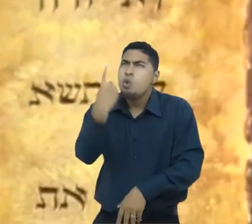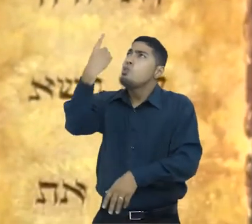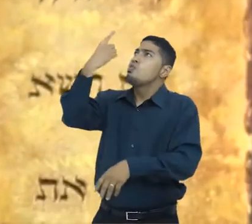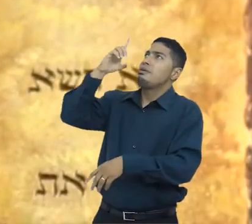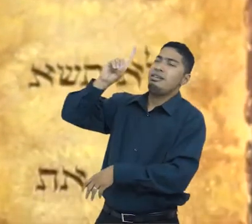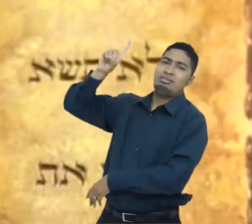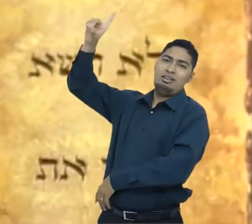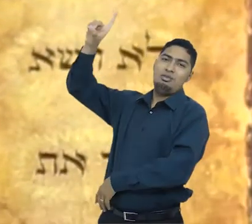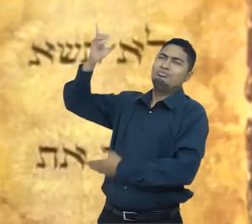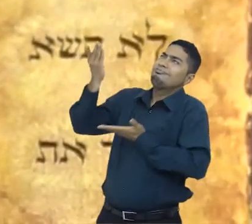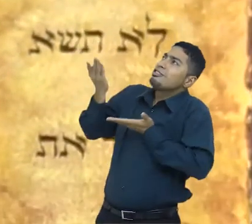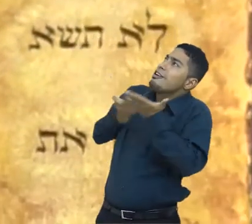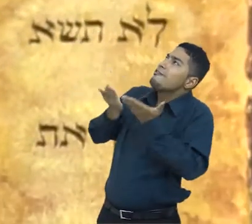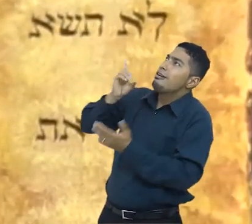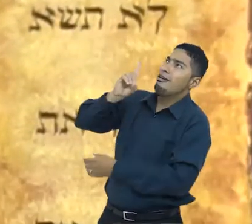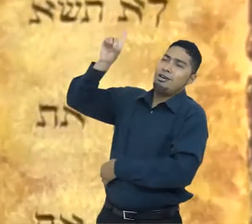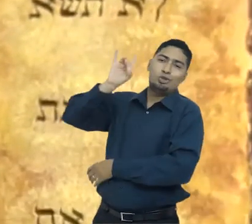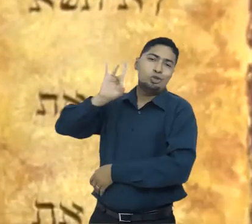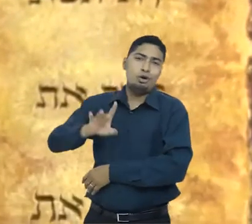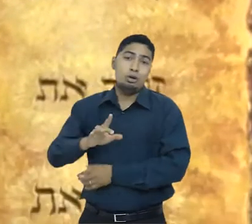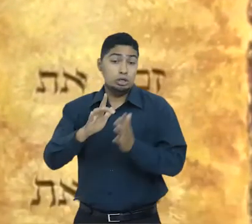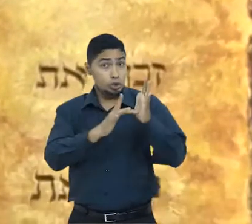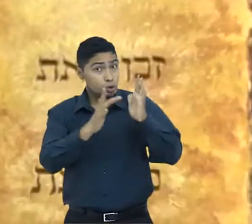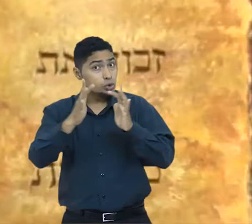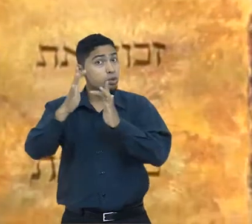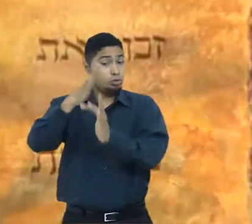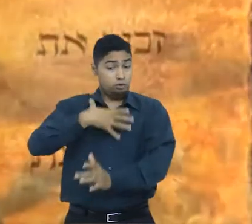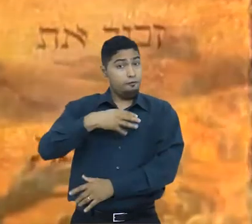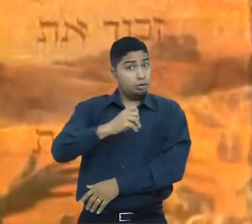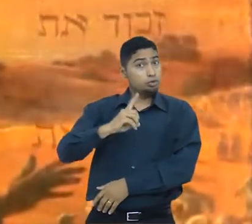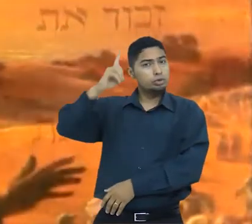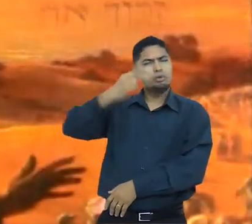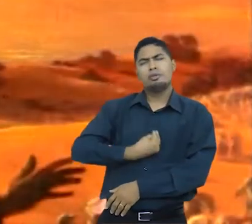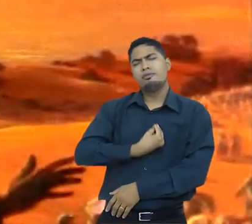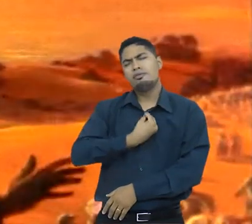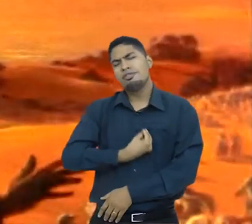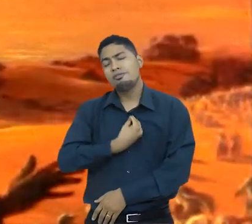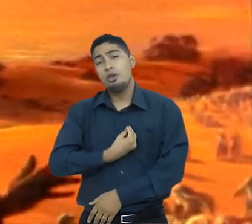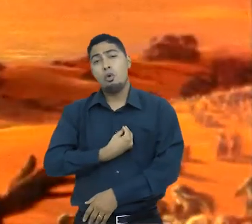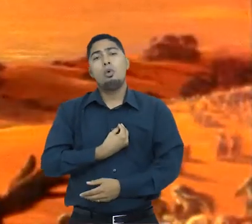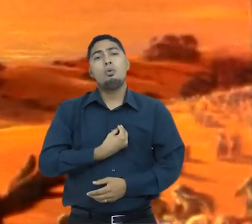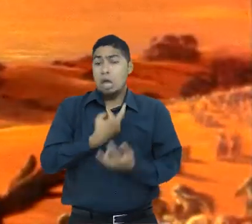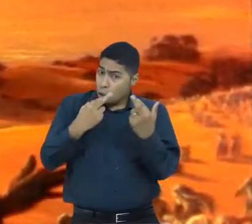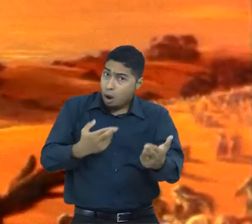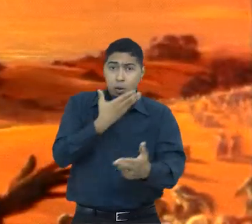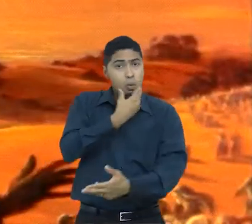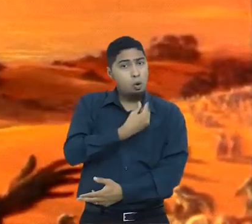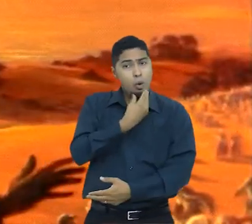só a Ele servirão." Enquanto estava no mundo, Jesus, o Filho de Deus, viveu em forma de homem e